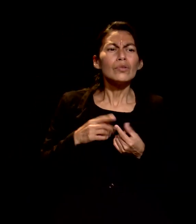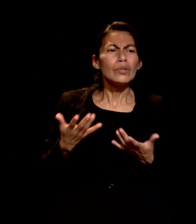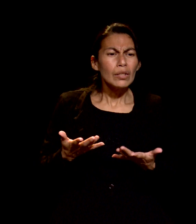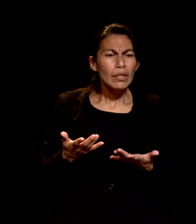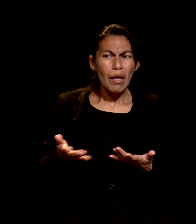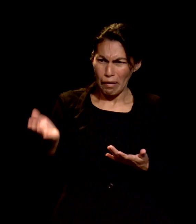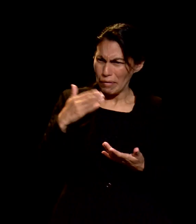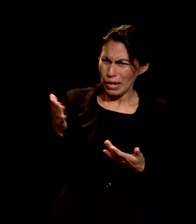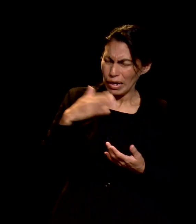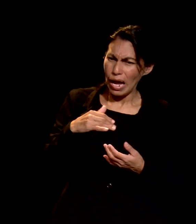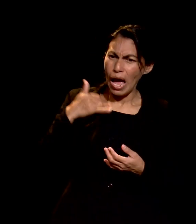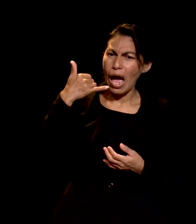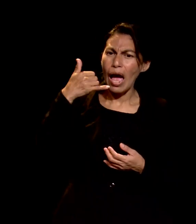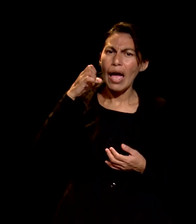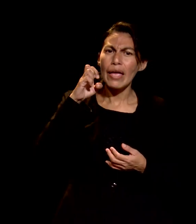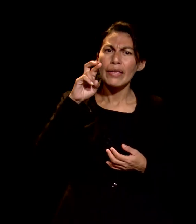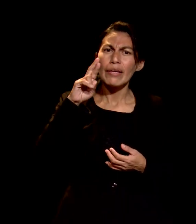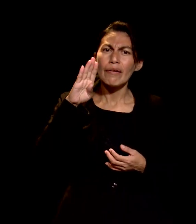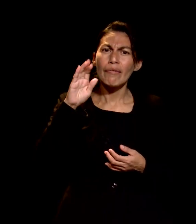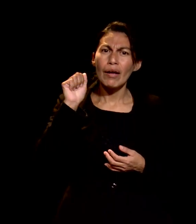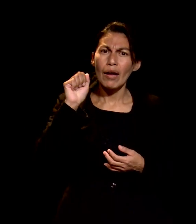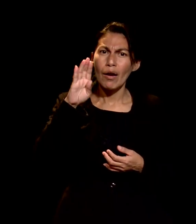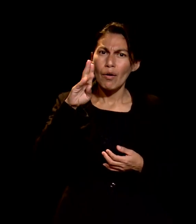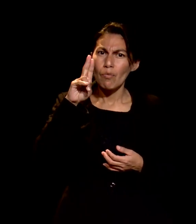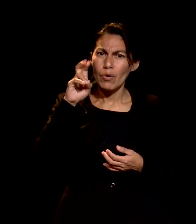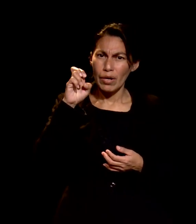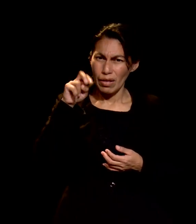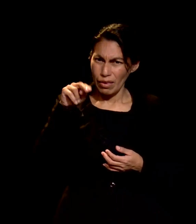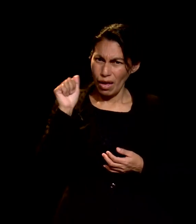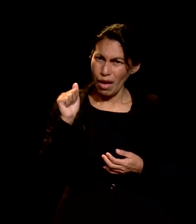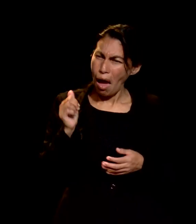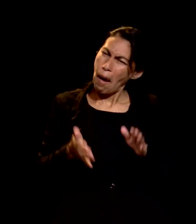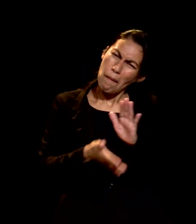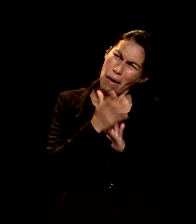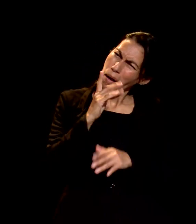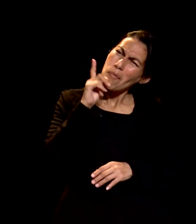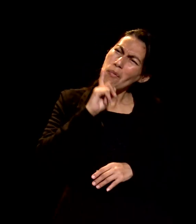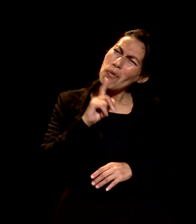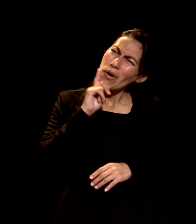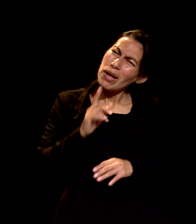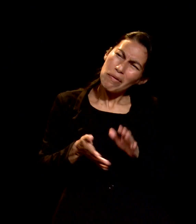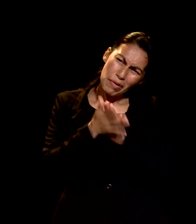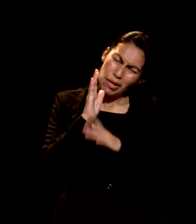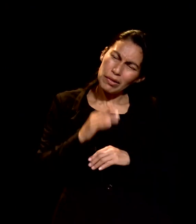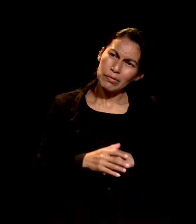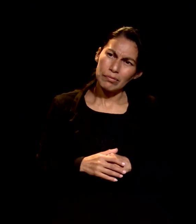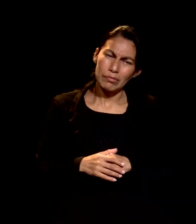dónde? vamos a Yerbabuena vamos a ver a las muchachas